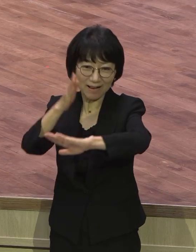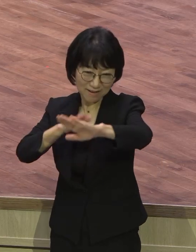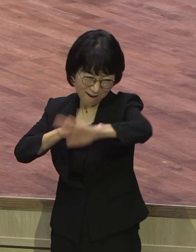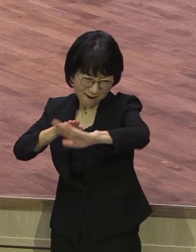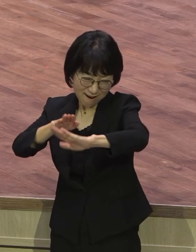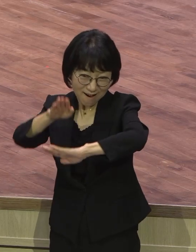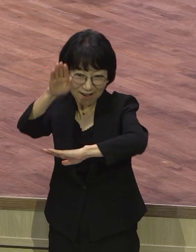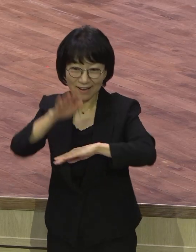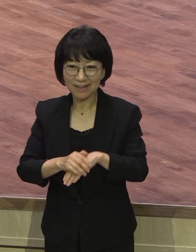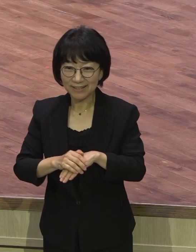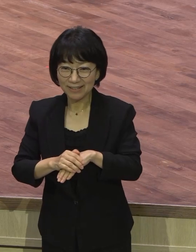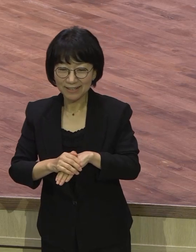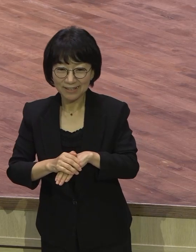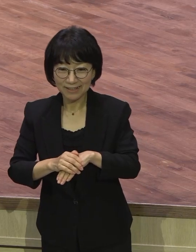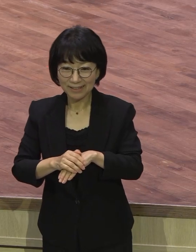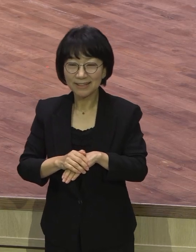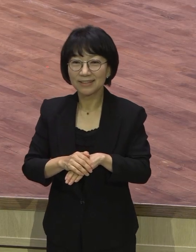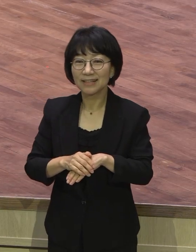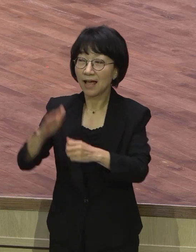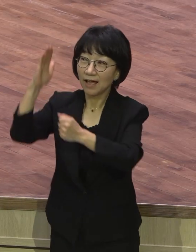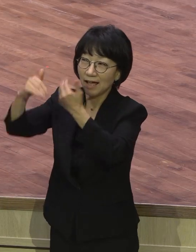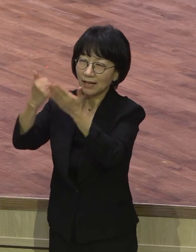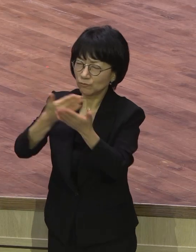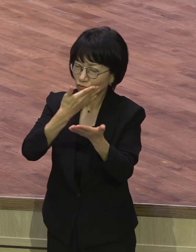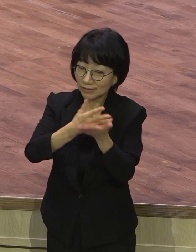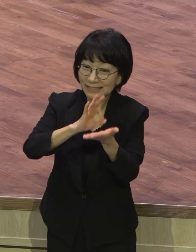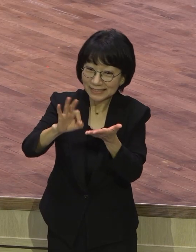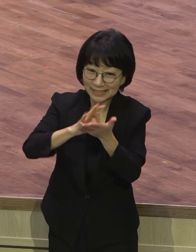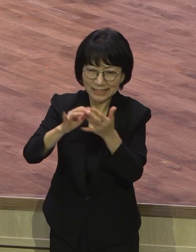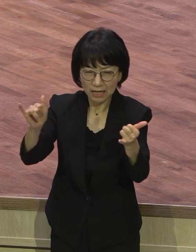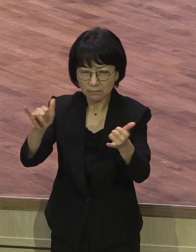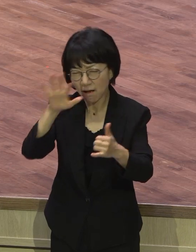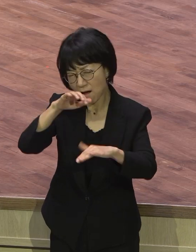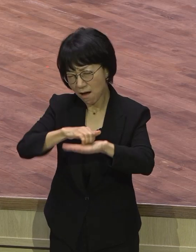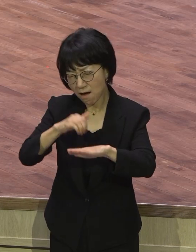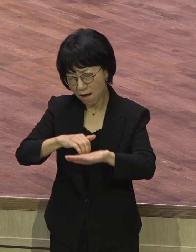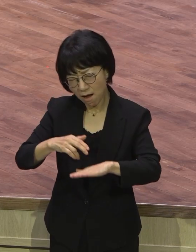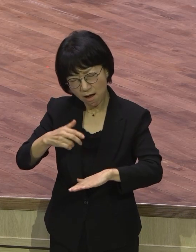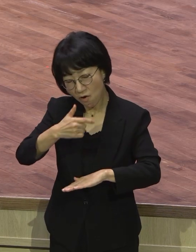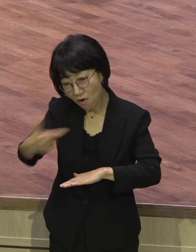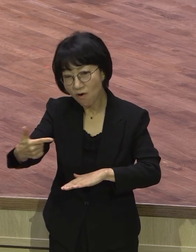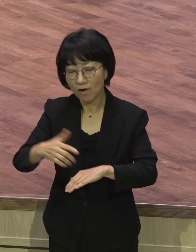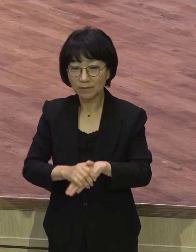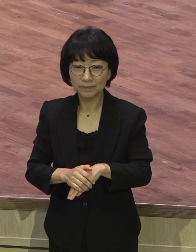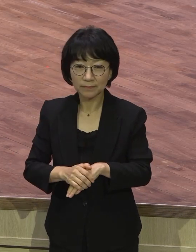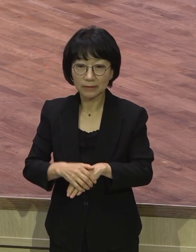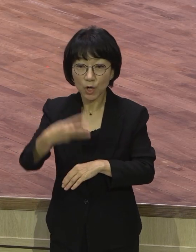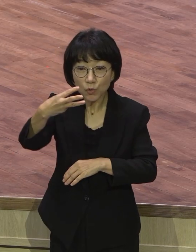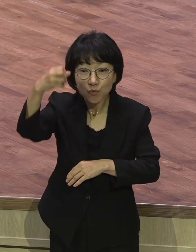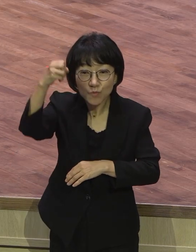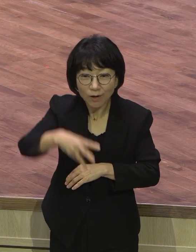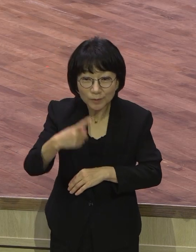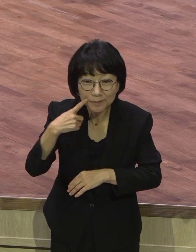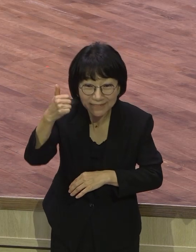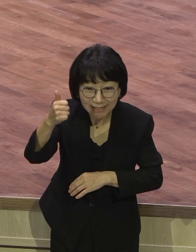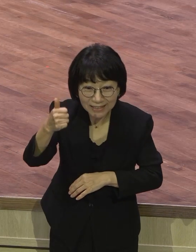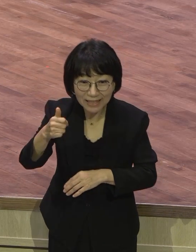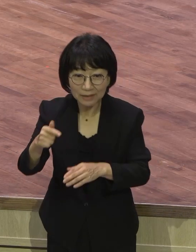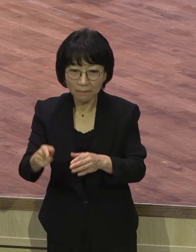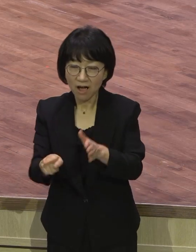연단 안 받은 사람이 없어요. 여러분 유광표 목사님 어떻게 보십니까? 유광표 목사님 간정담 못한다 하자